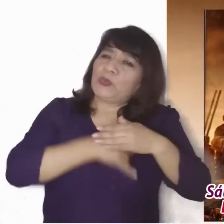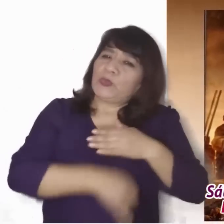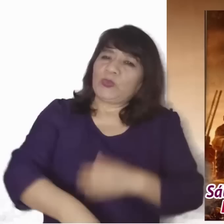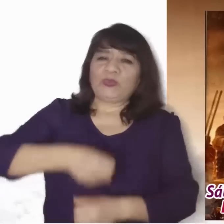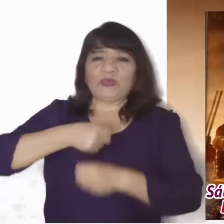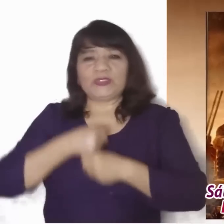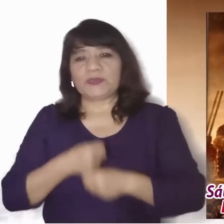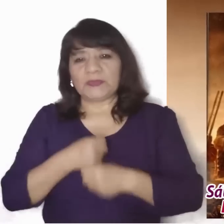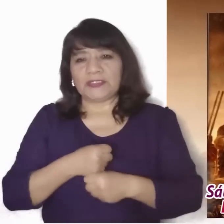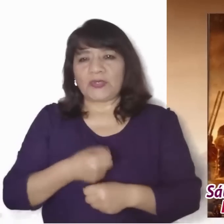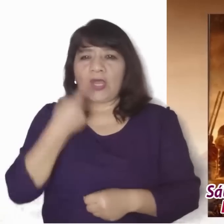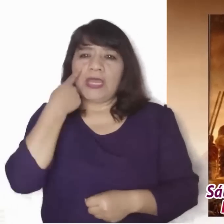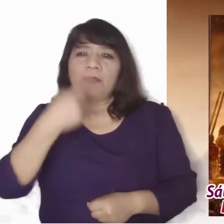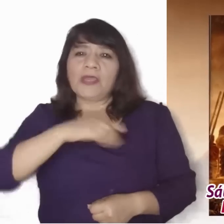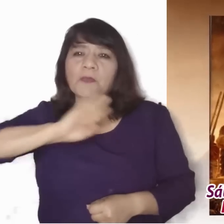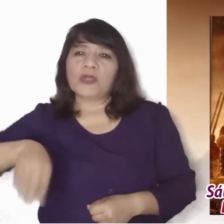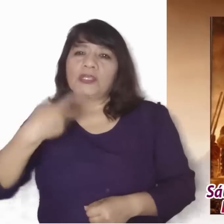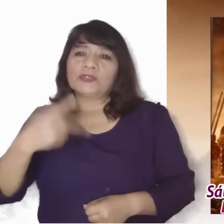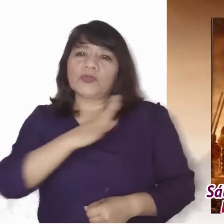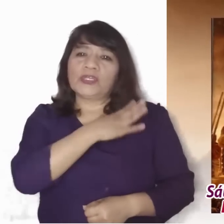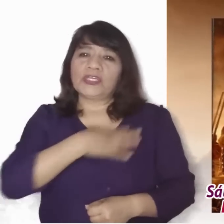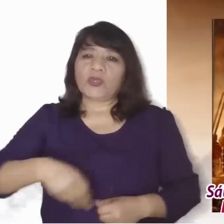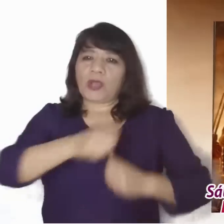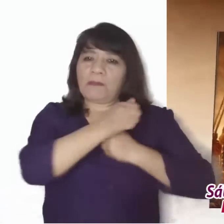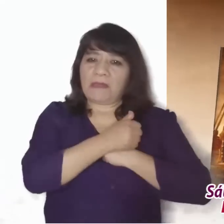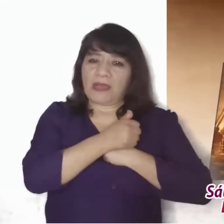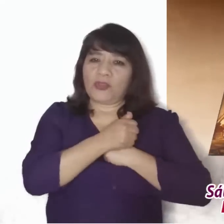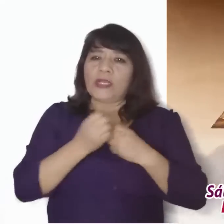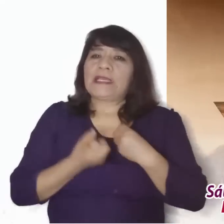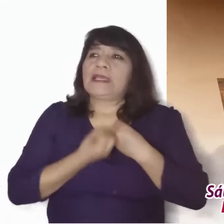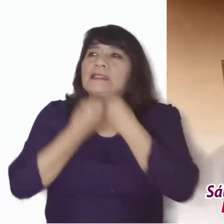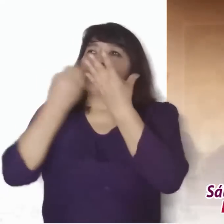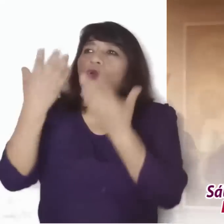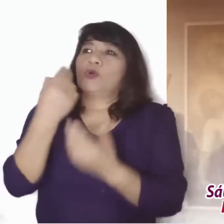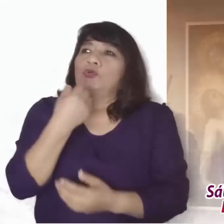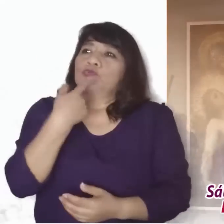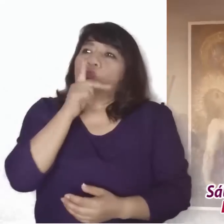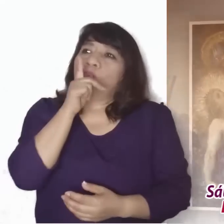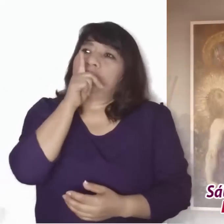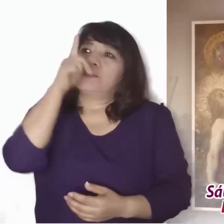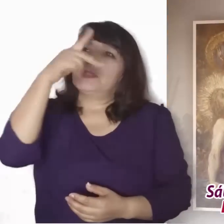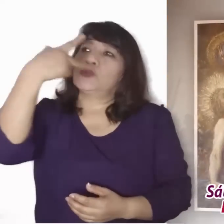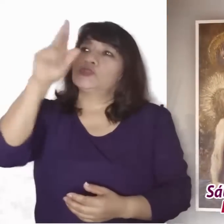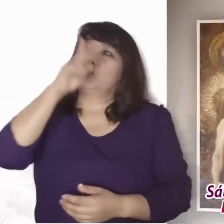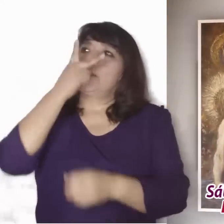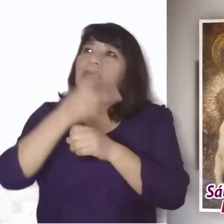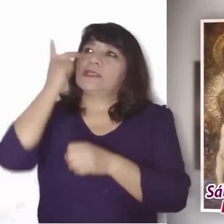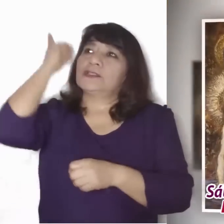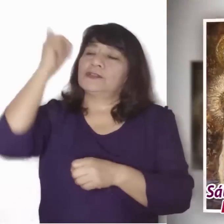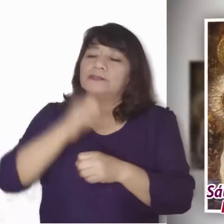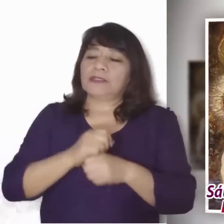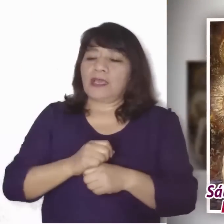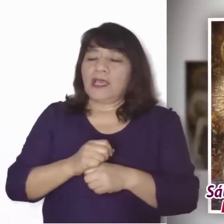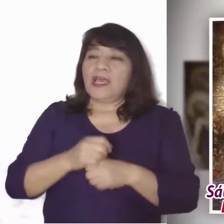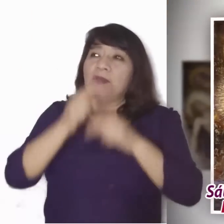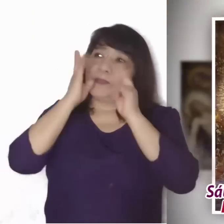Vio morir al hijo amado, que rindió desamparado el espíritu a su padre. Oh, dulce